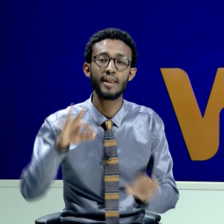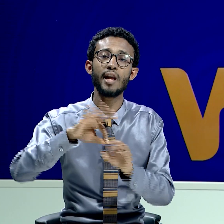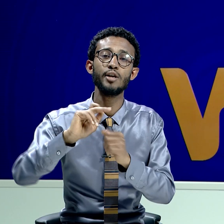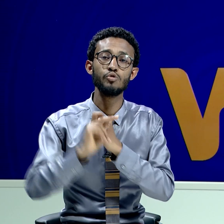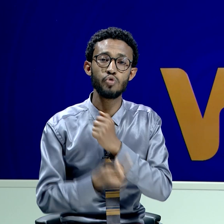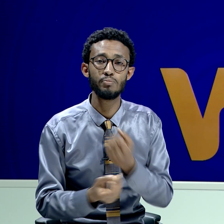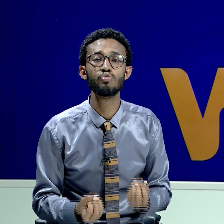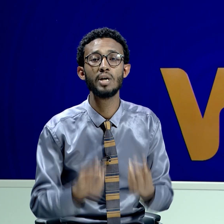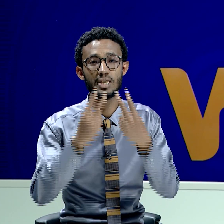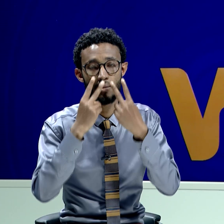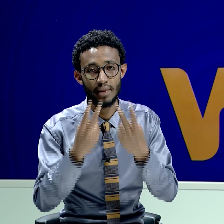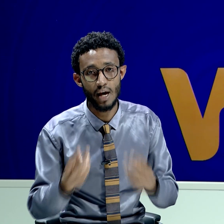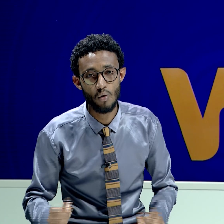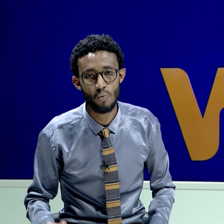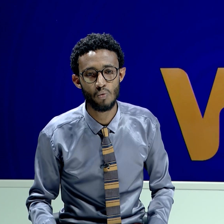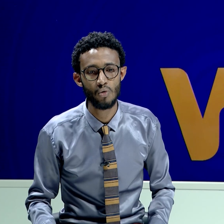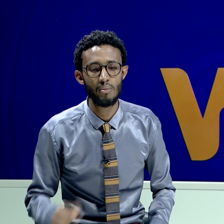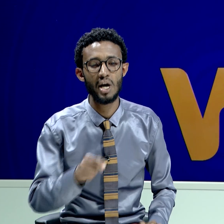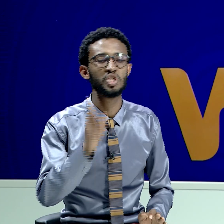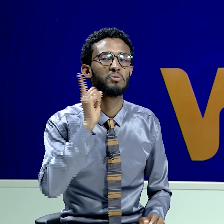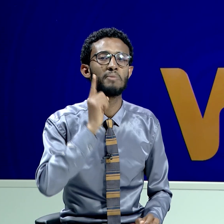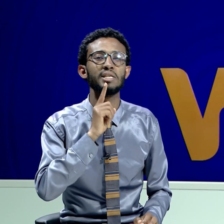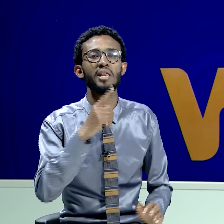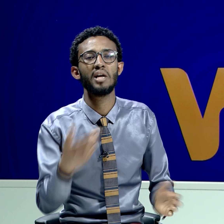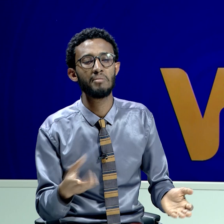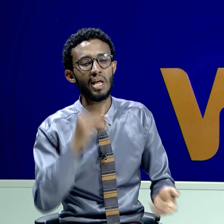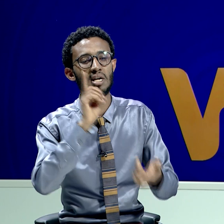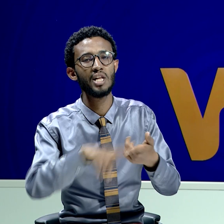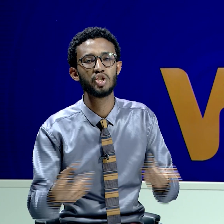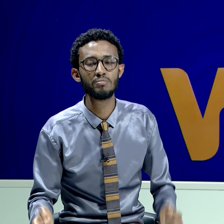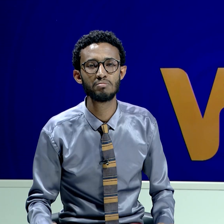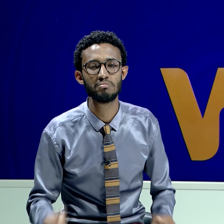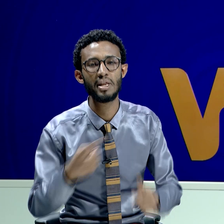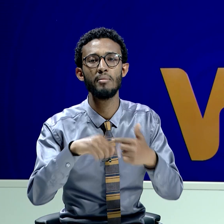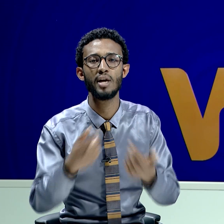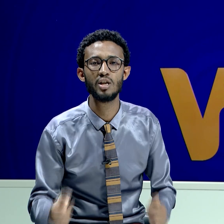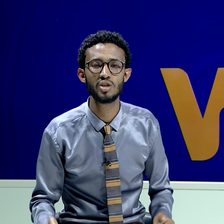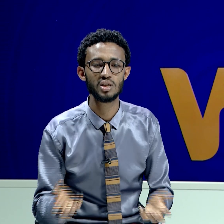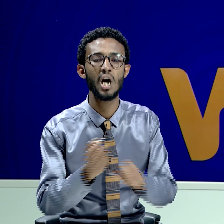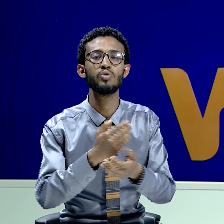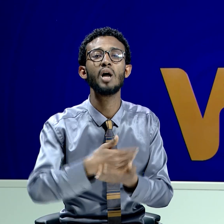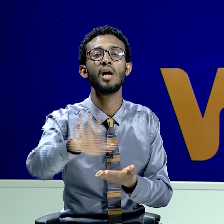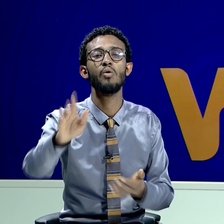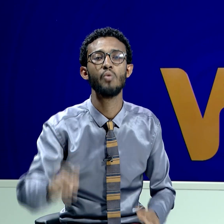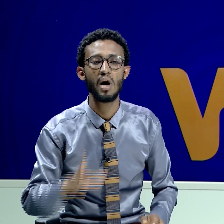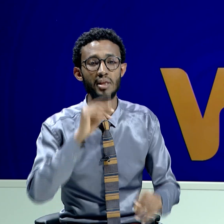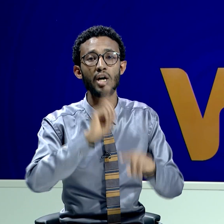ቀጣሪ ድርጅቶች ብዙ ጊዜ የምታየው በቃችሁ መስማት ሰናት መናገር አትችሉም፣ ምን ታመጣለች ስራስ ወጣት አለው አትነግረውም